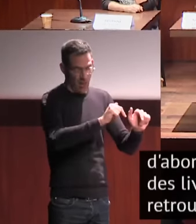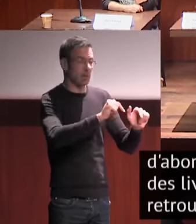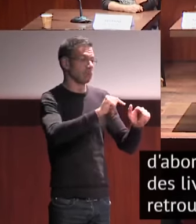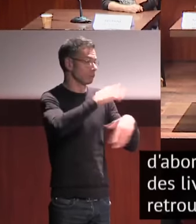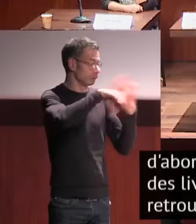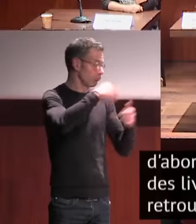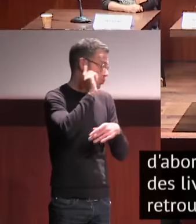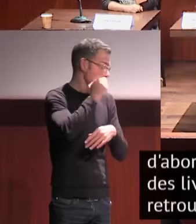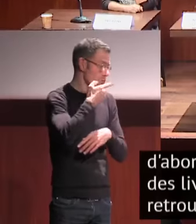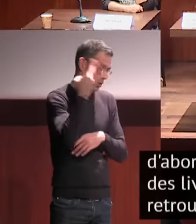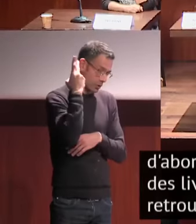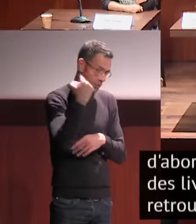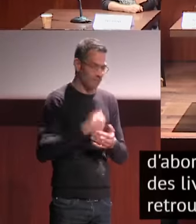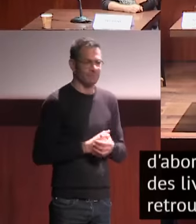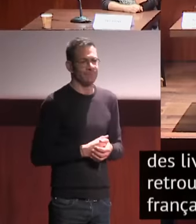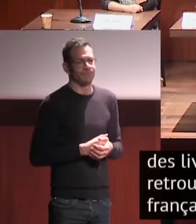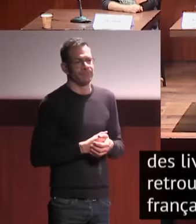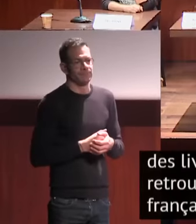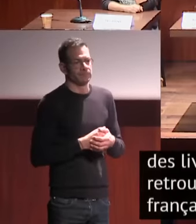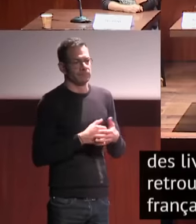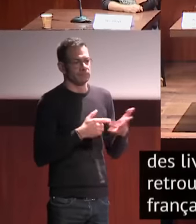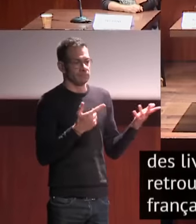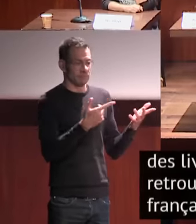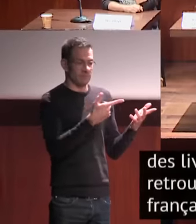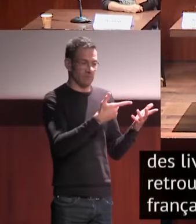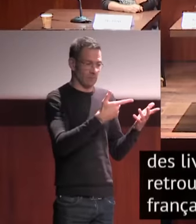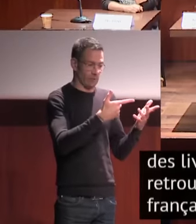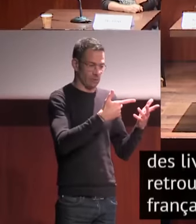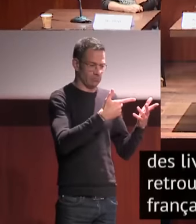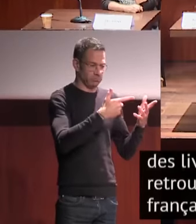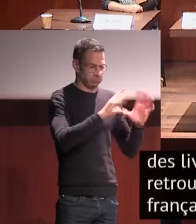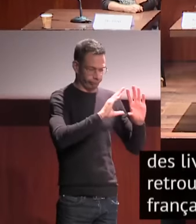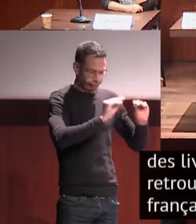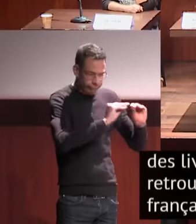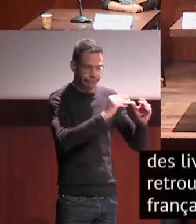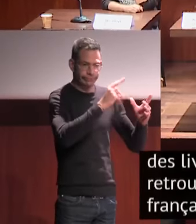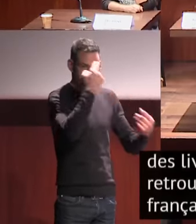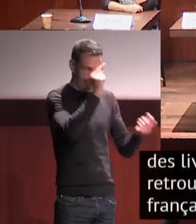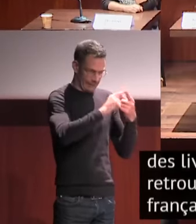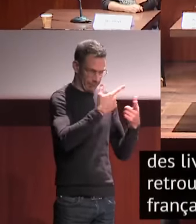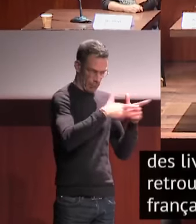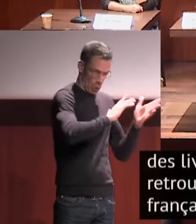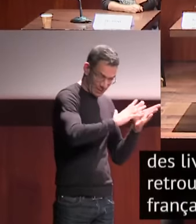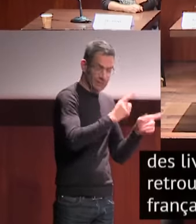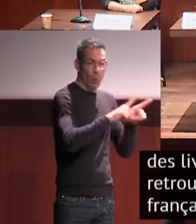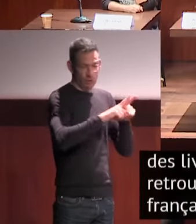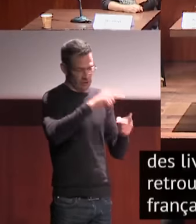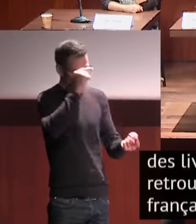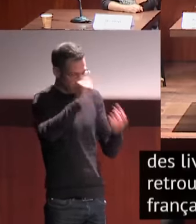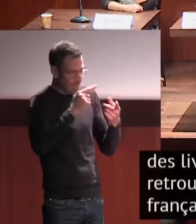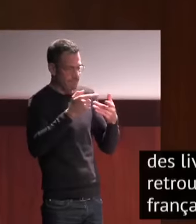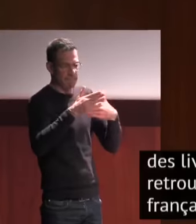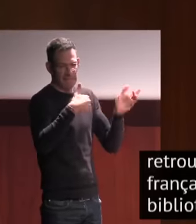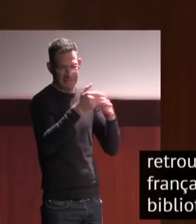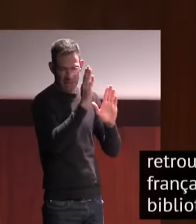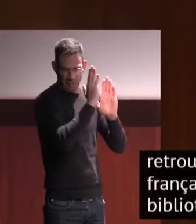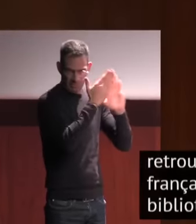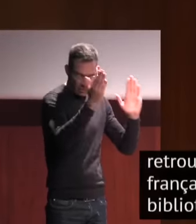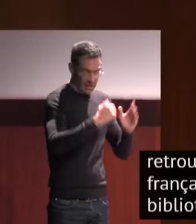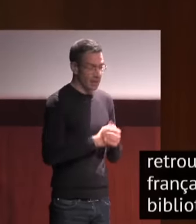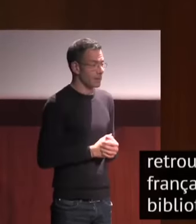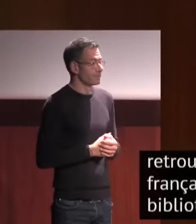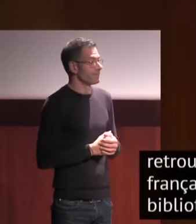entendants, donc formés à la langue des signes française et au métier de bibliothécaire. Et enfin, on va retrouver des événements accessibles à tous,